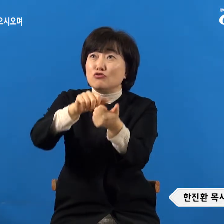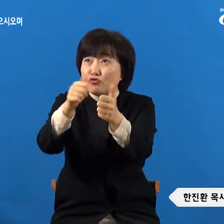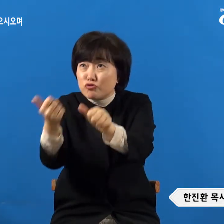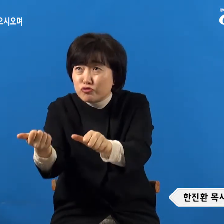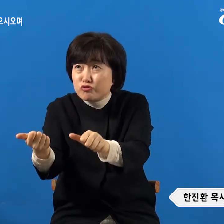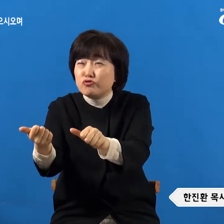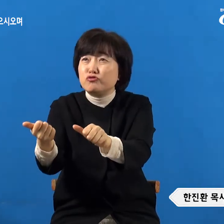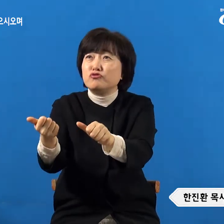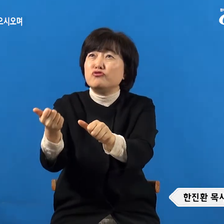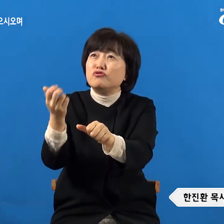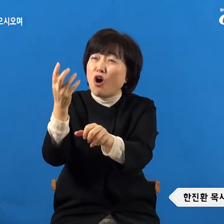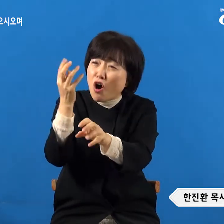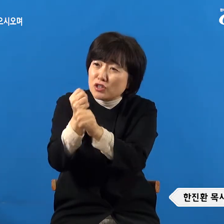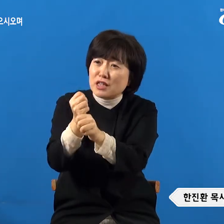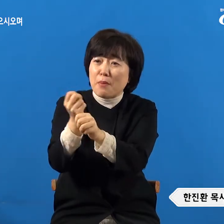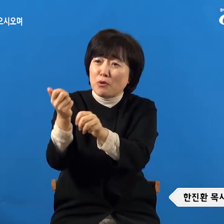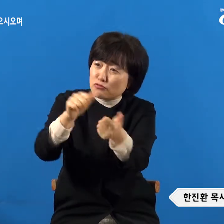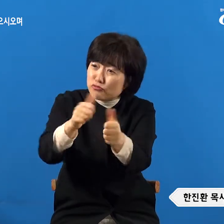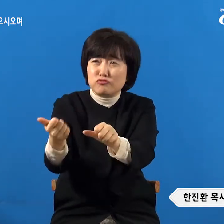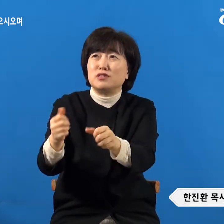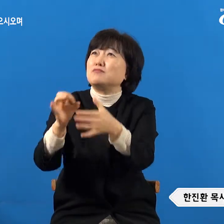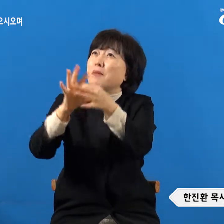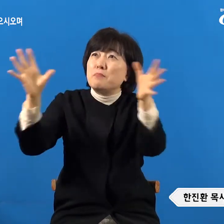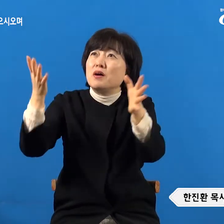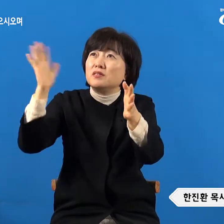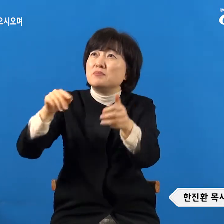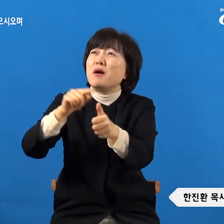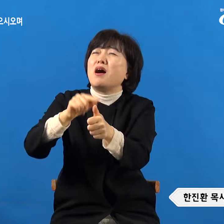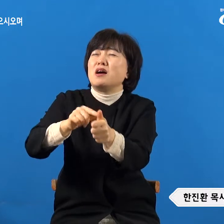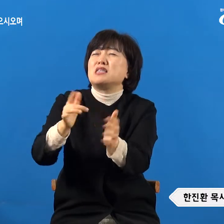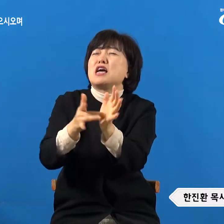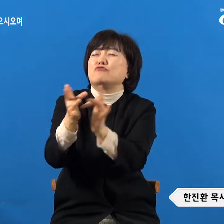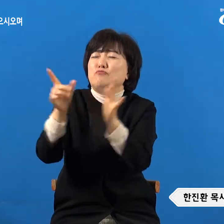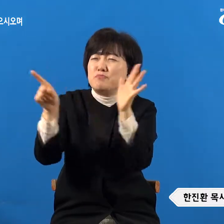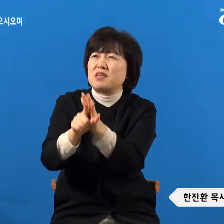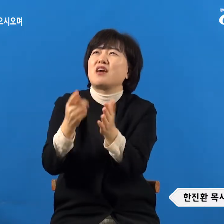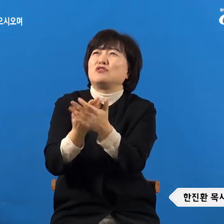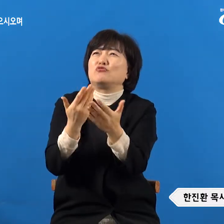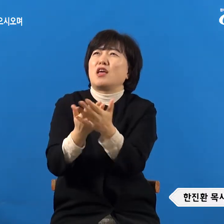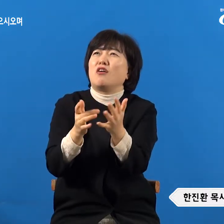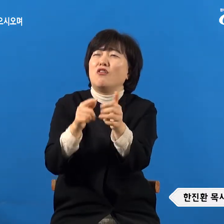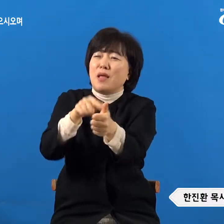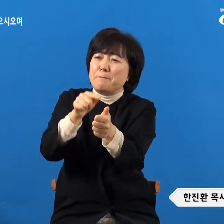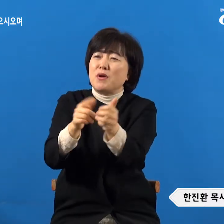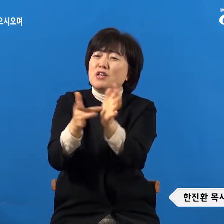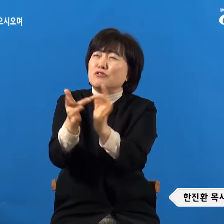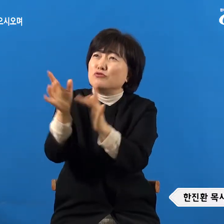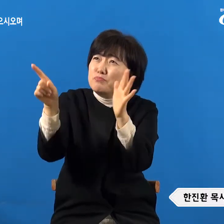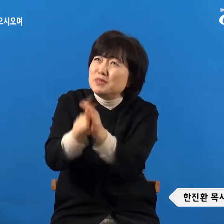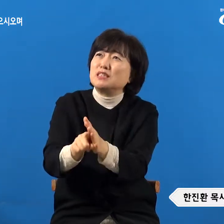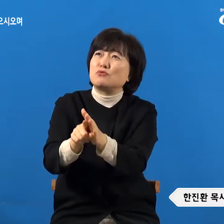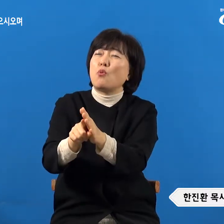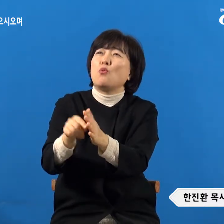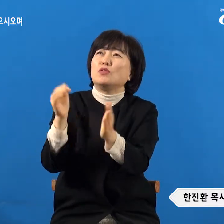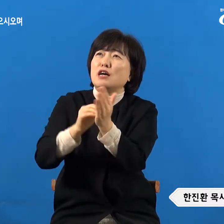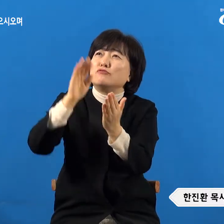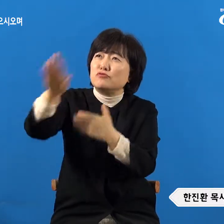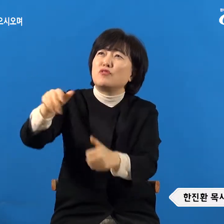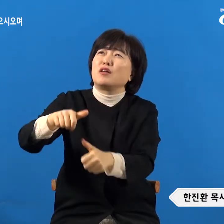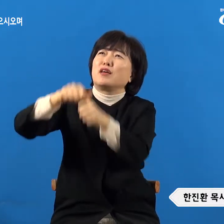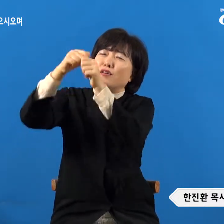데려가든지 말든지 그건 하나님이 하실 일이지만은 그래도 구원은 받아야지요. 이대로 데려가면 어떻게 합니까?